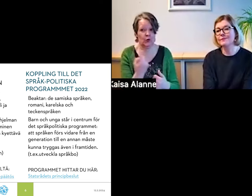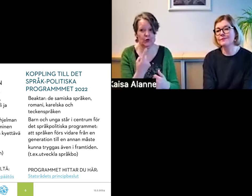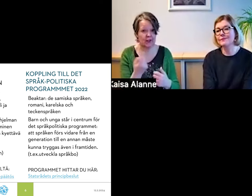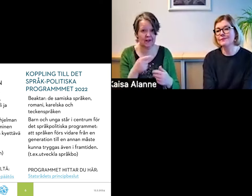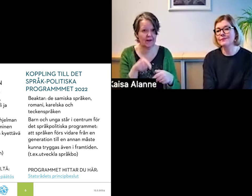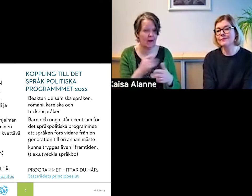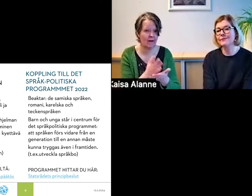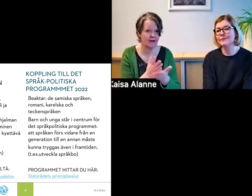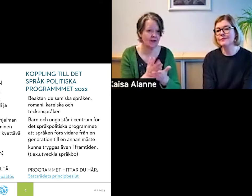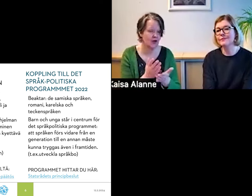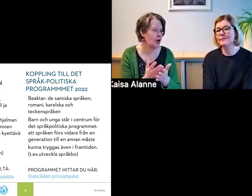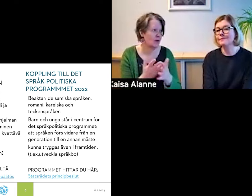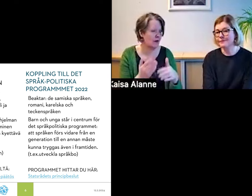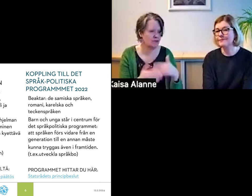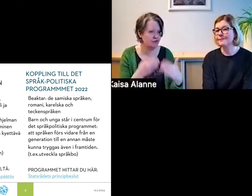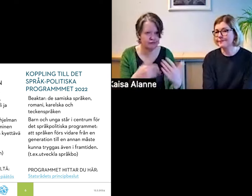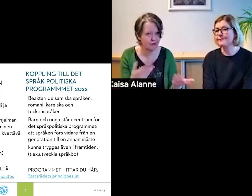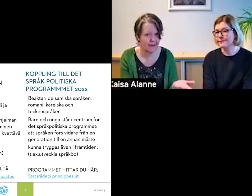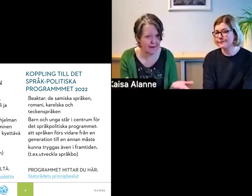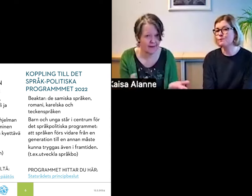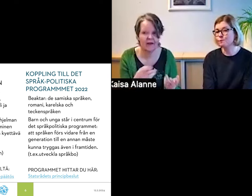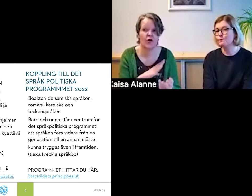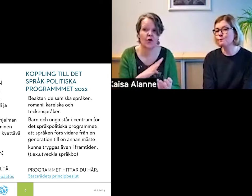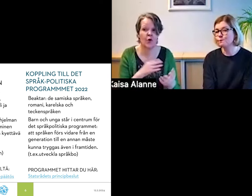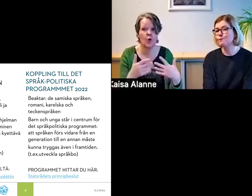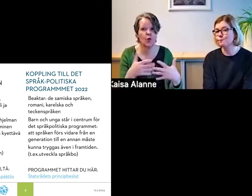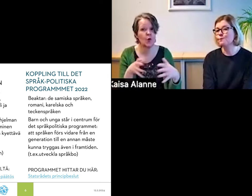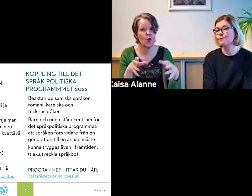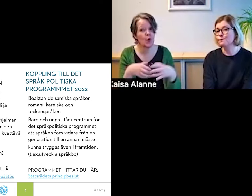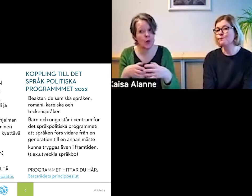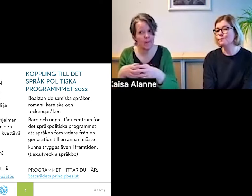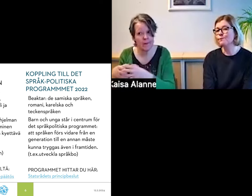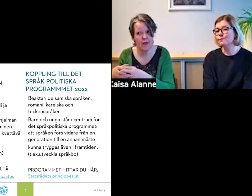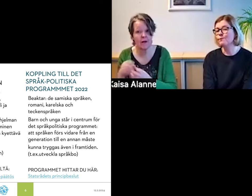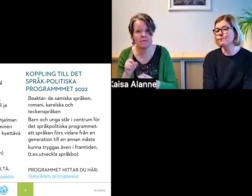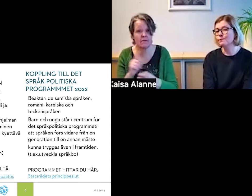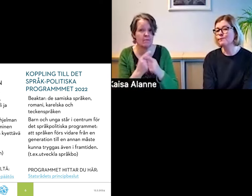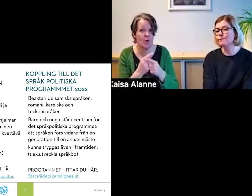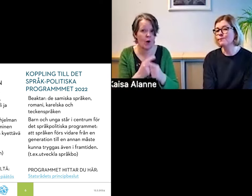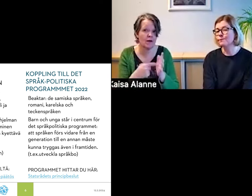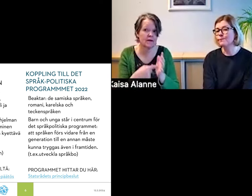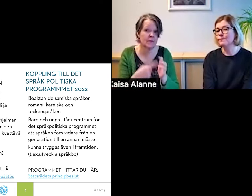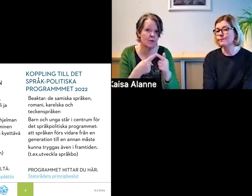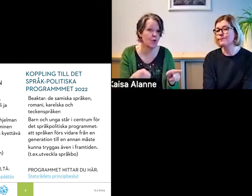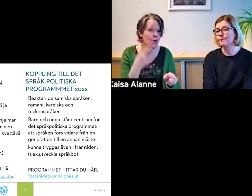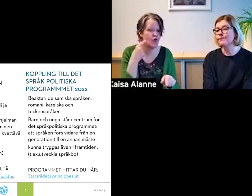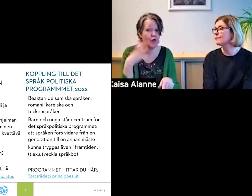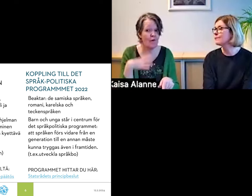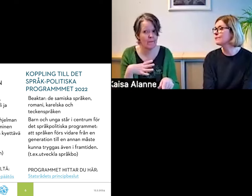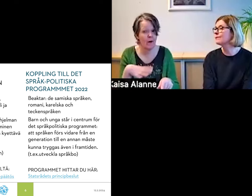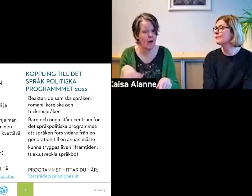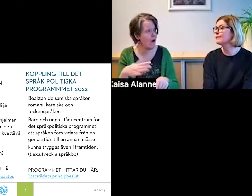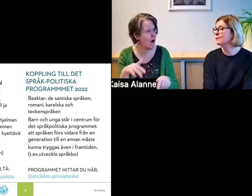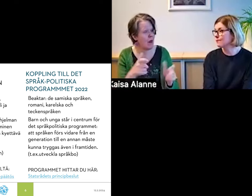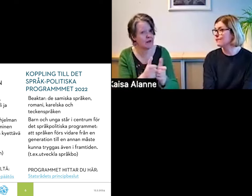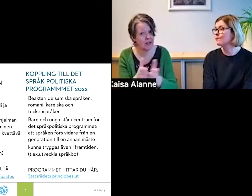Eli Kuurojenliitto ei ole ollut ja edennyt tämän asian kanssa yksin, vaan meillä todellakin on, me ollaan